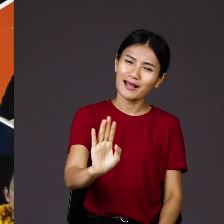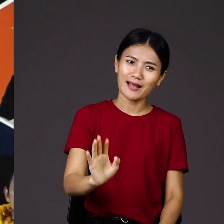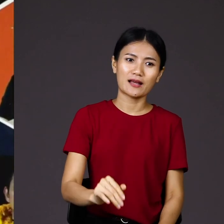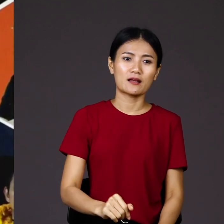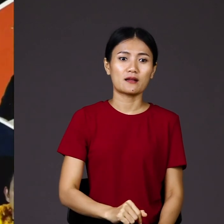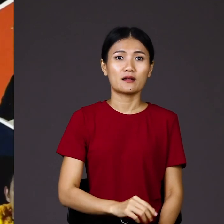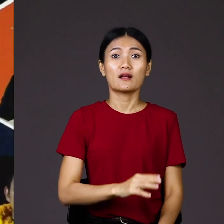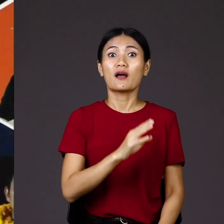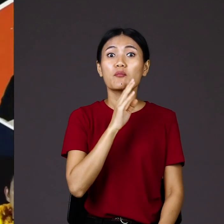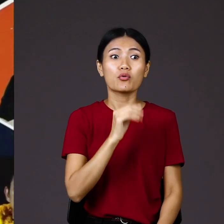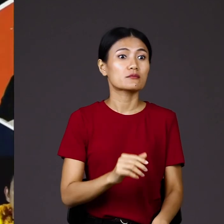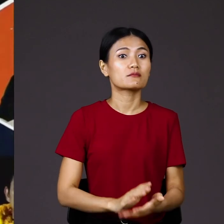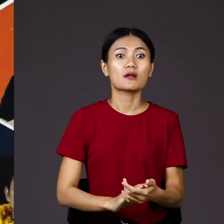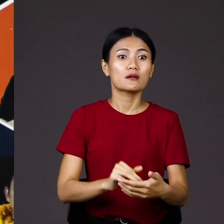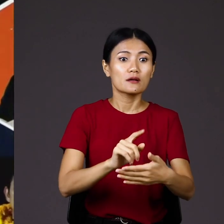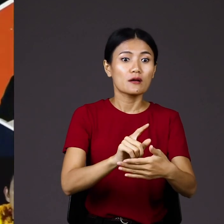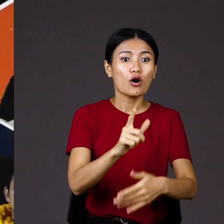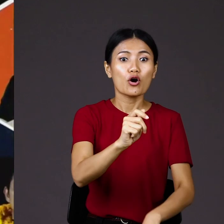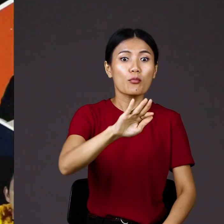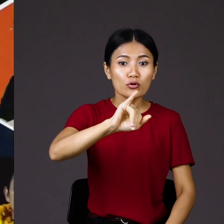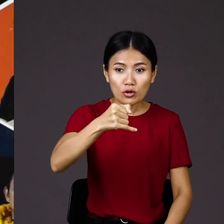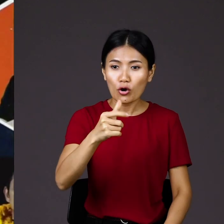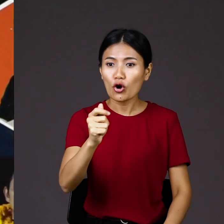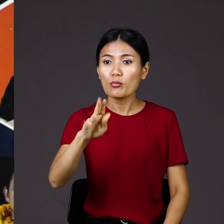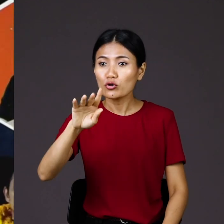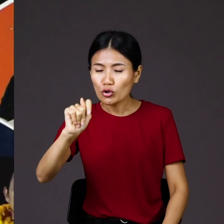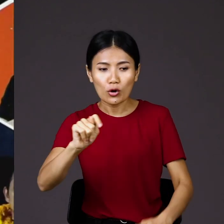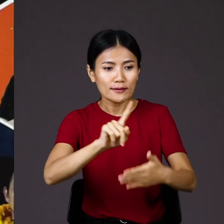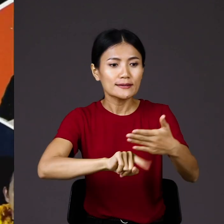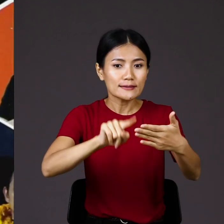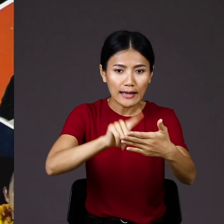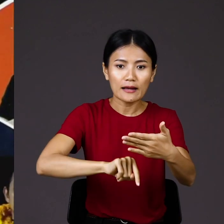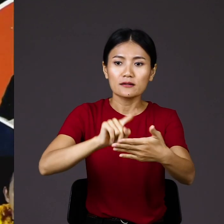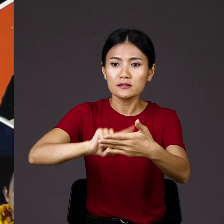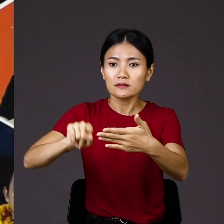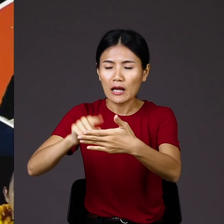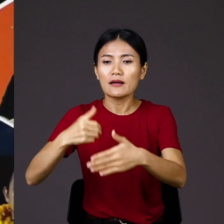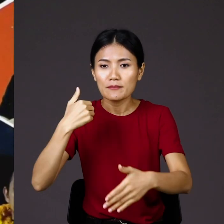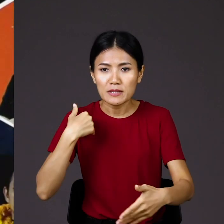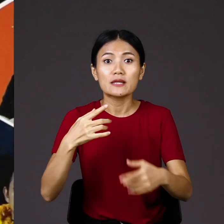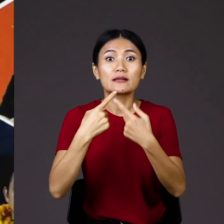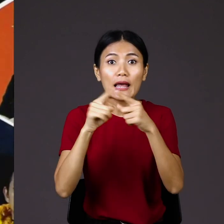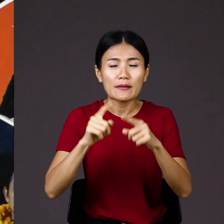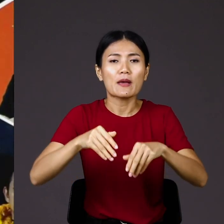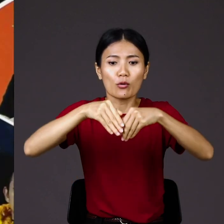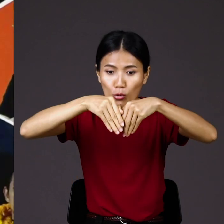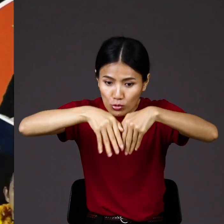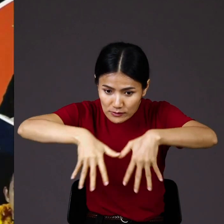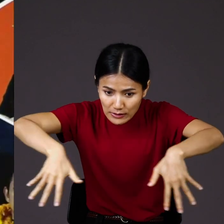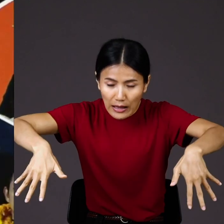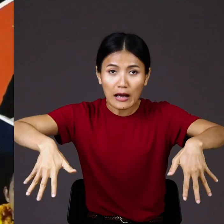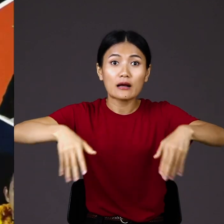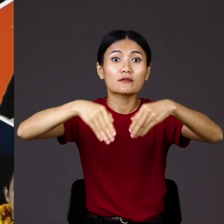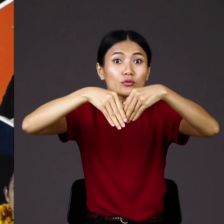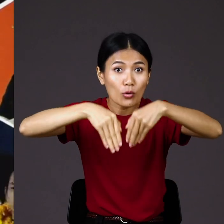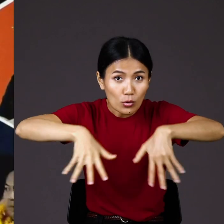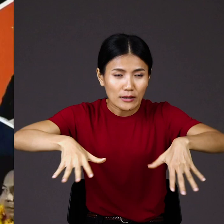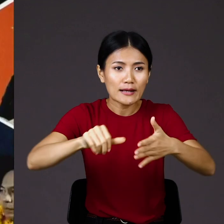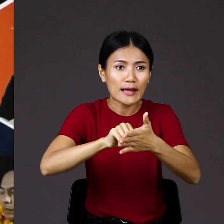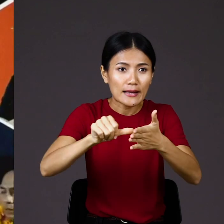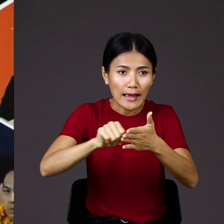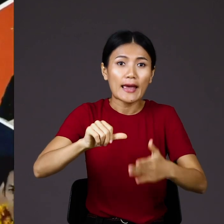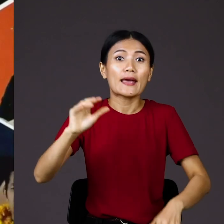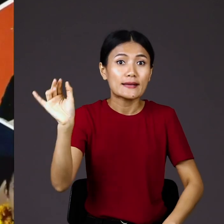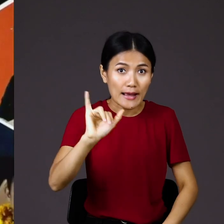ครับต่อให้มีการเลือกตั้งท้องถิ่นกี่ครั้งต่อกี่ครั้งแต่ถ้าโครงสร้างอำนาจของการบริหารราชการแผ่น